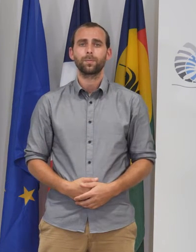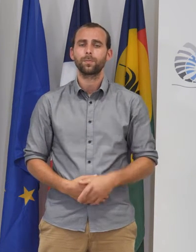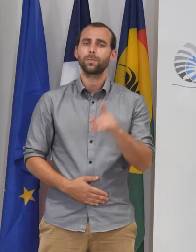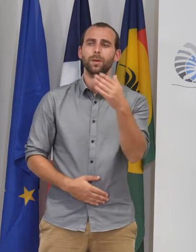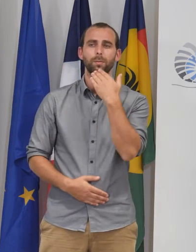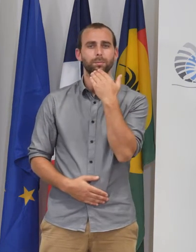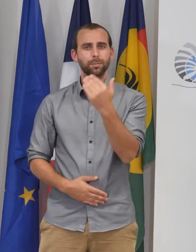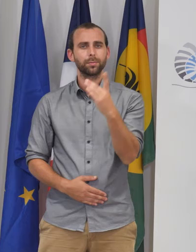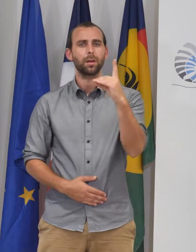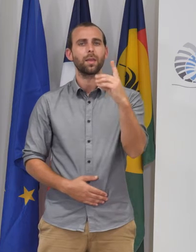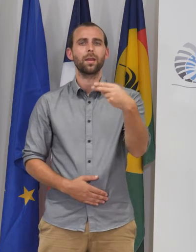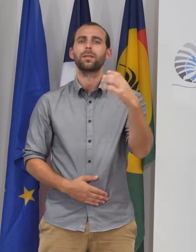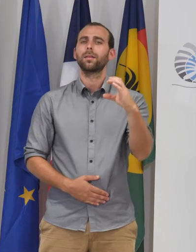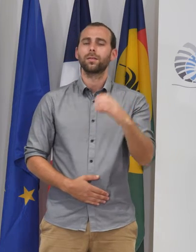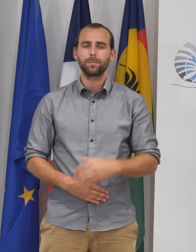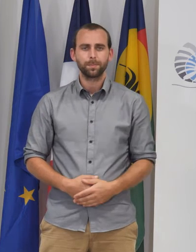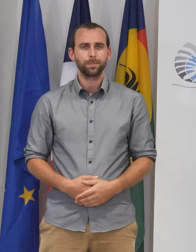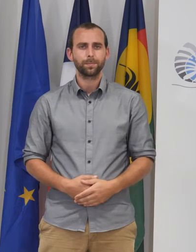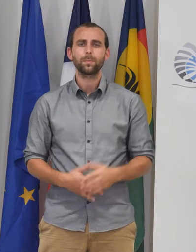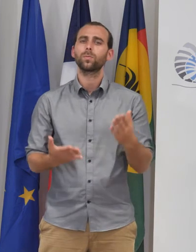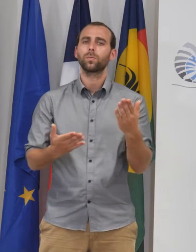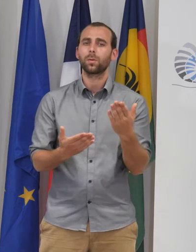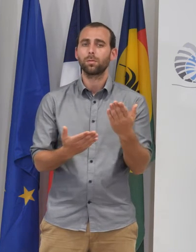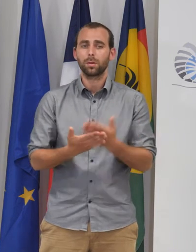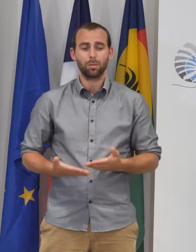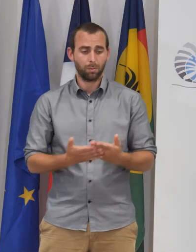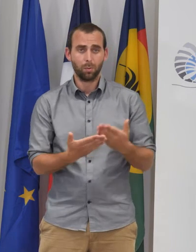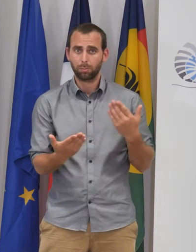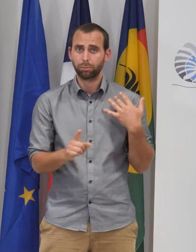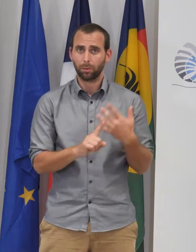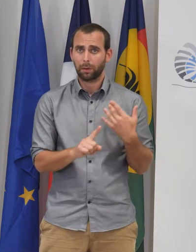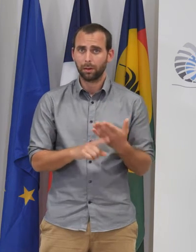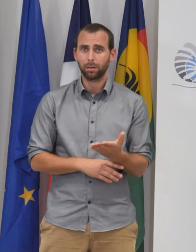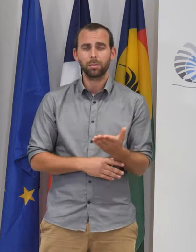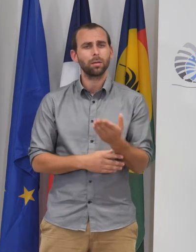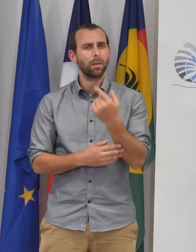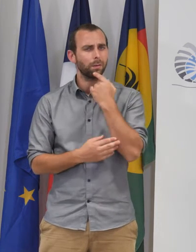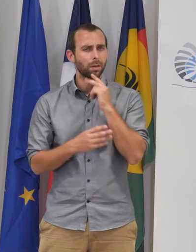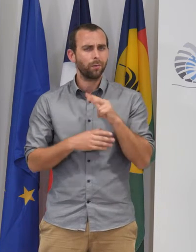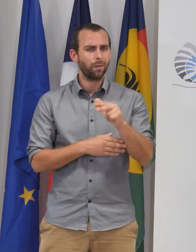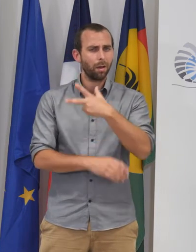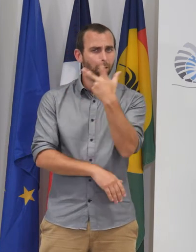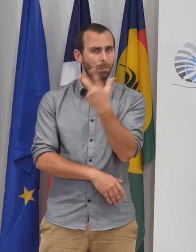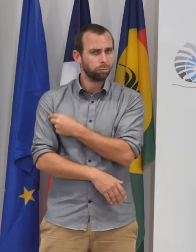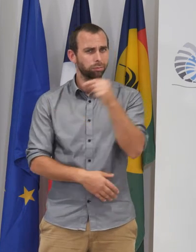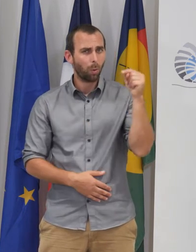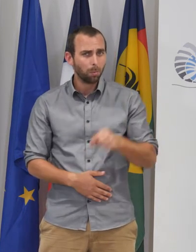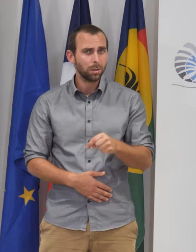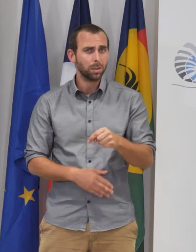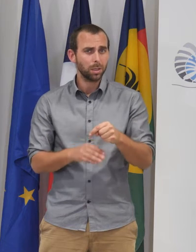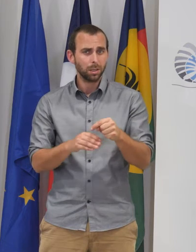Bonjour, Chloé Mingour pour DNC. Dans le contexte, est-il prévu d'accélérer la mise en œuvre de l'obligation vaccinale, revoir par